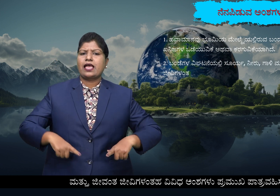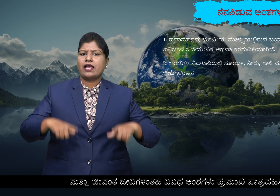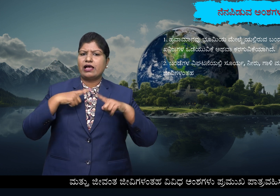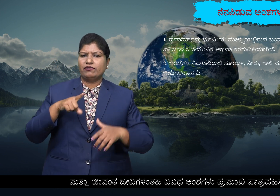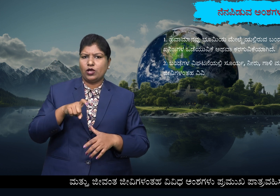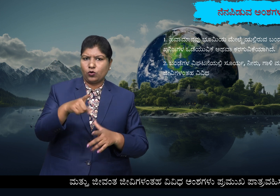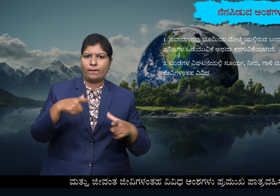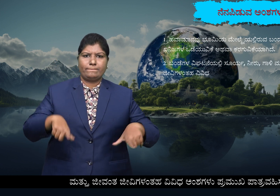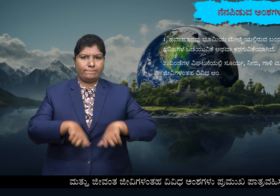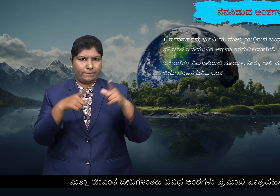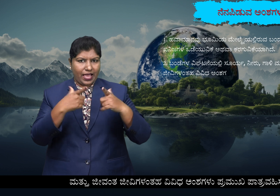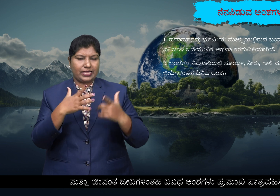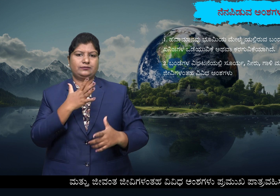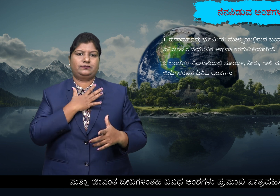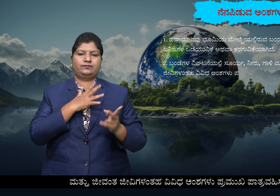ವಹಿಸುತ್ತವೆ.